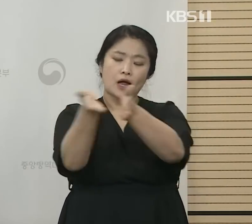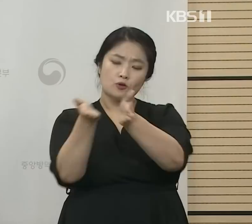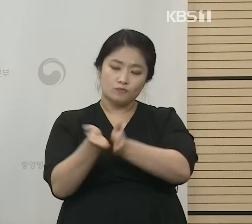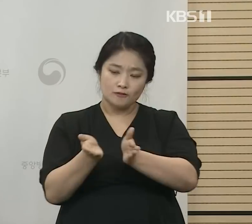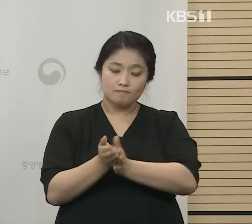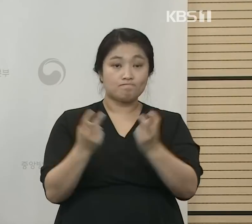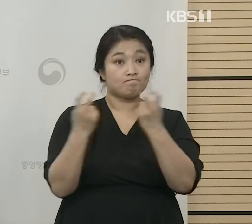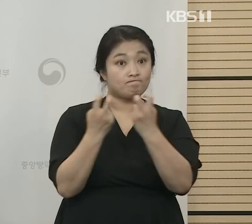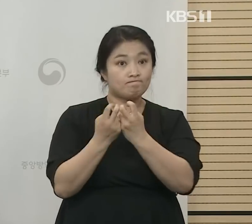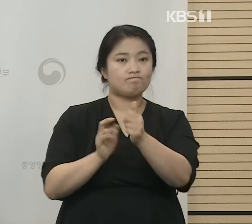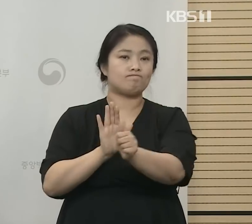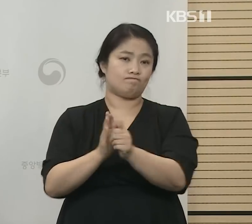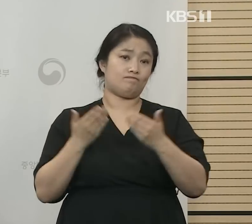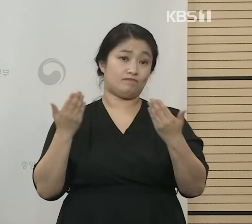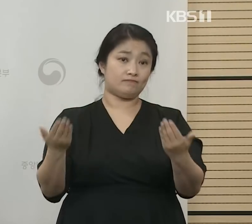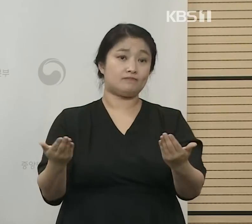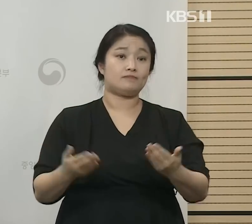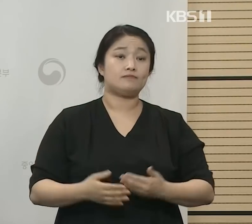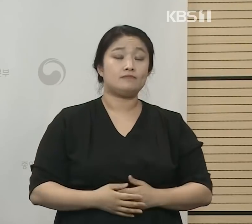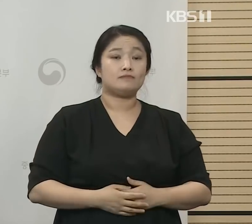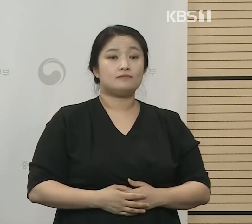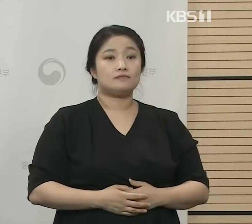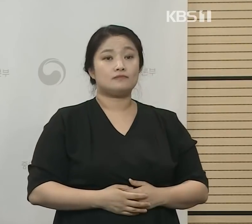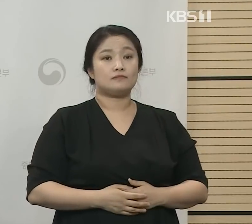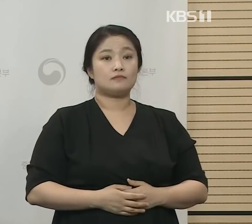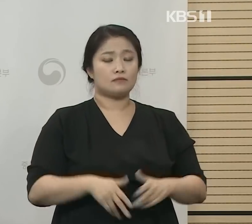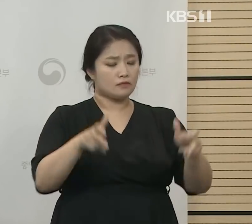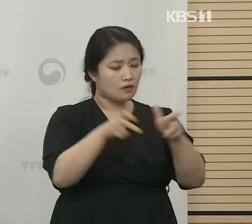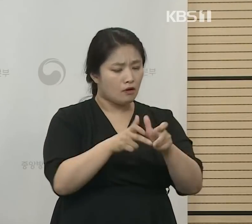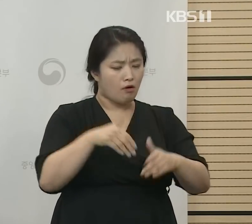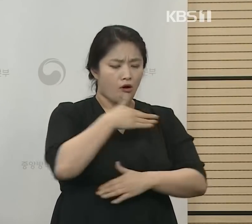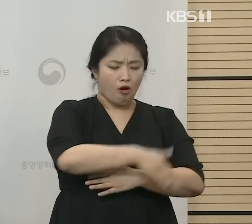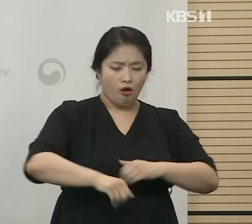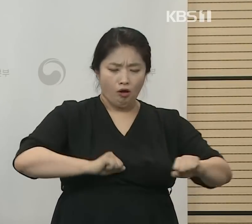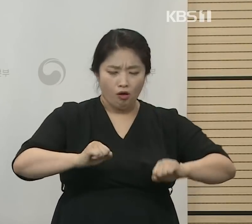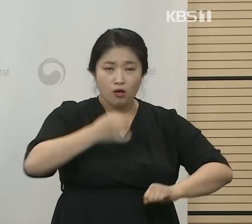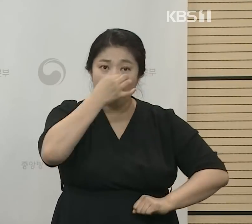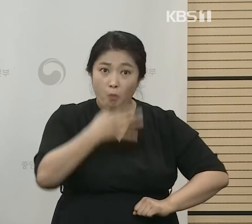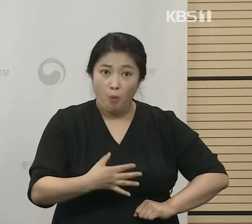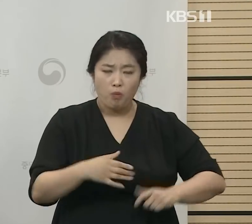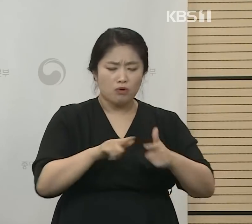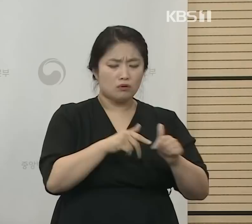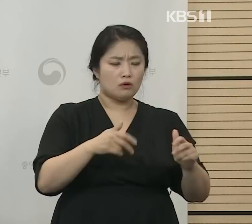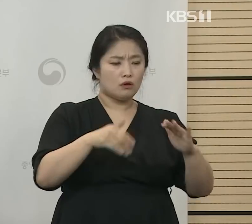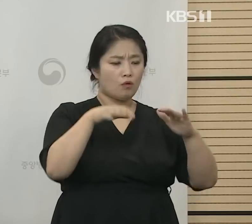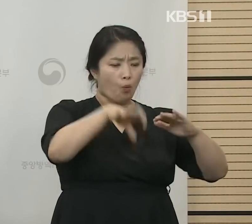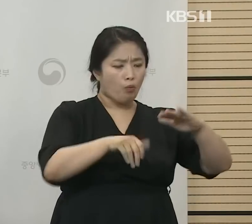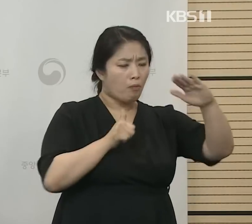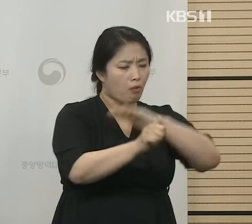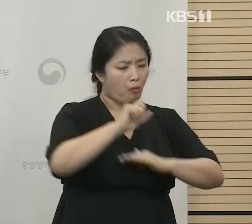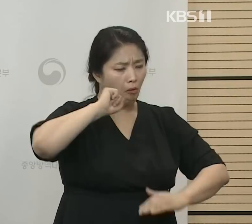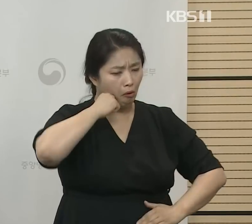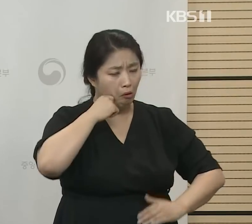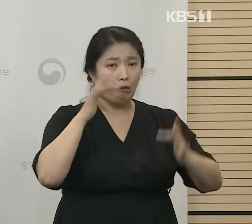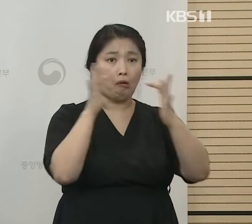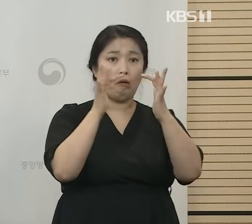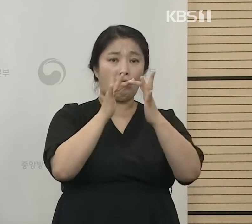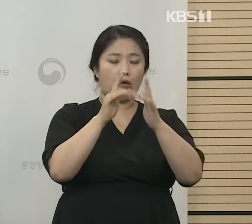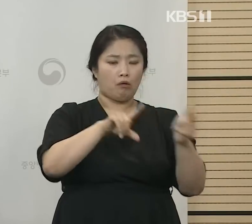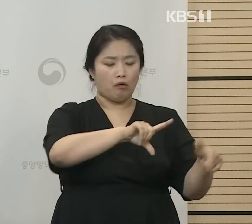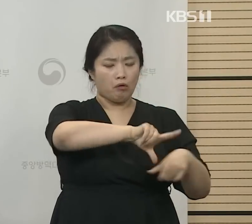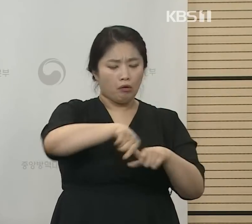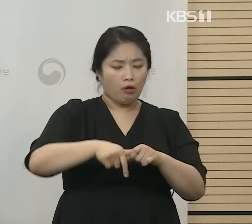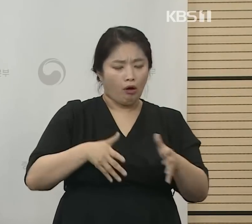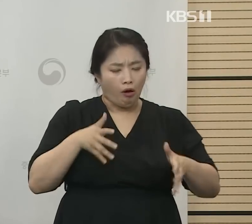맞춤형 대책도 마련하겠습니다. 장애, 거동 불편 등으로 접종기간 방문이 어렵고 온라인